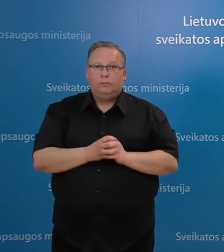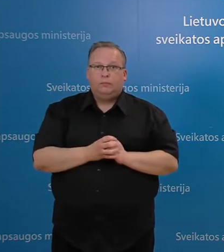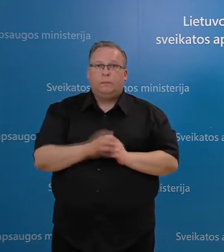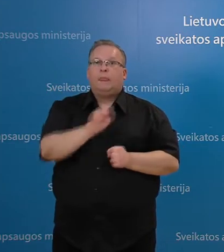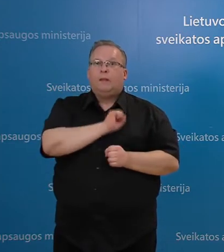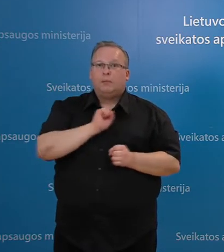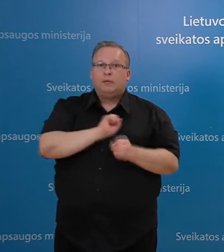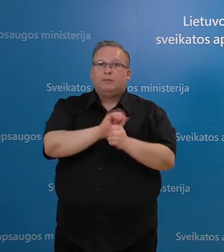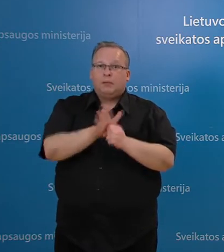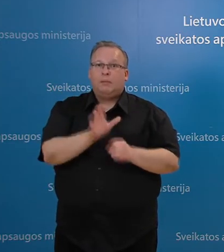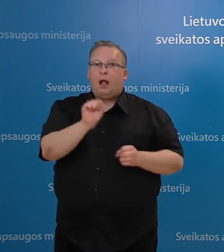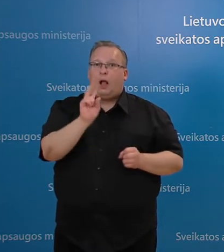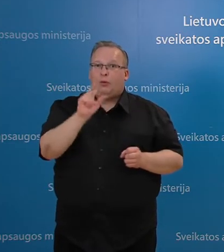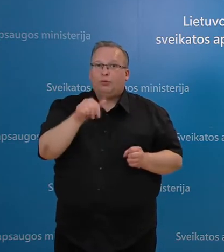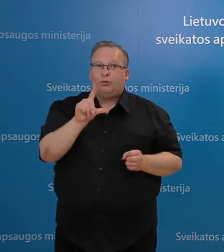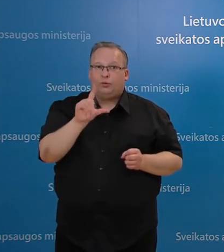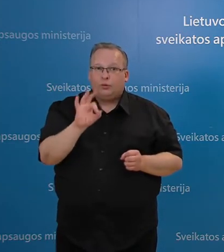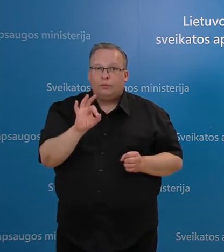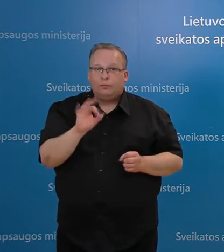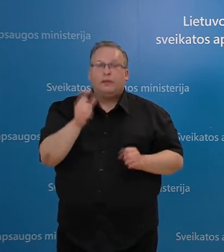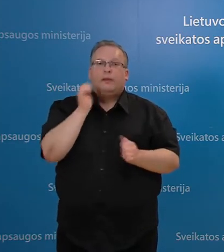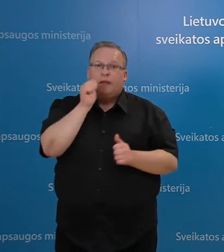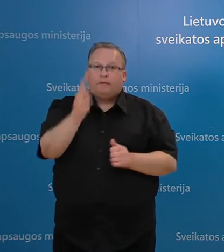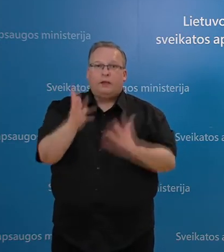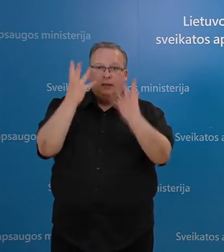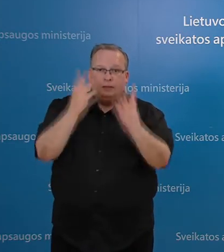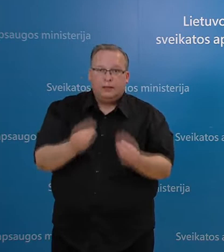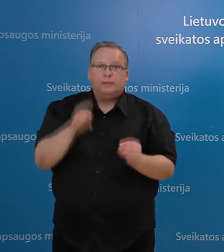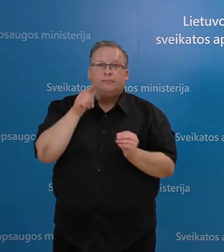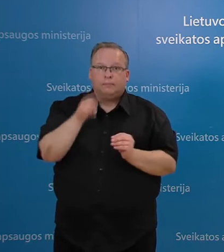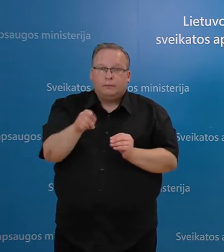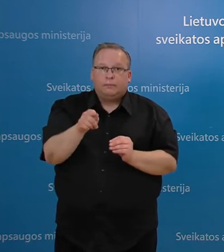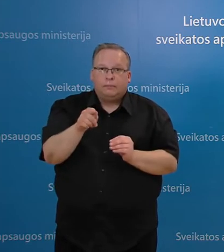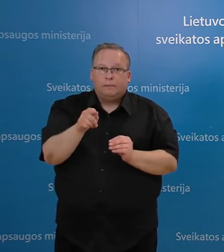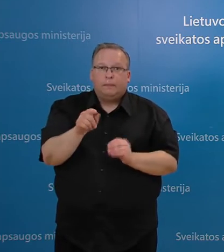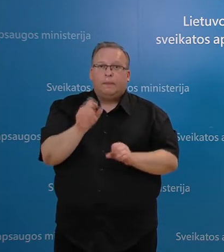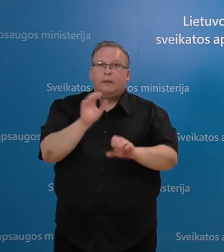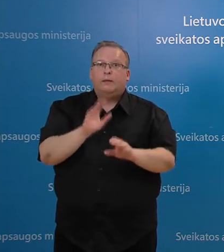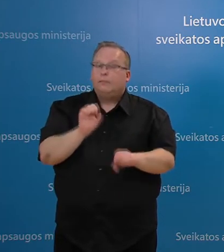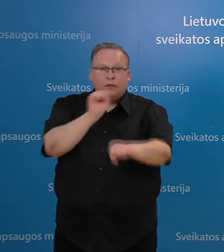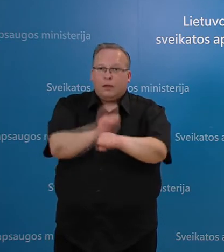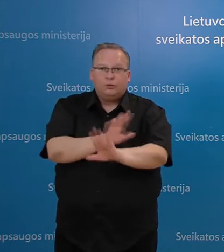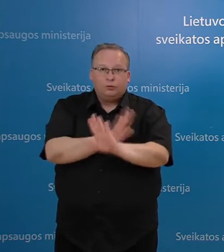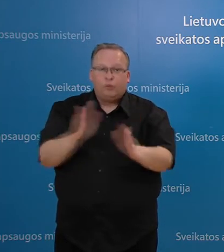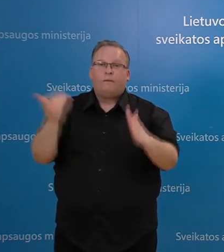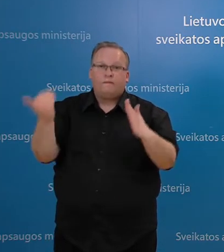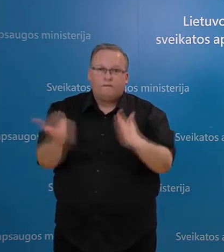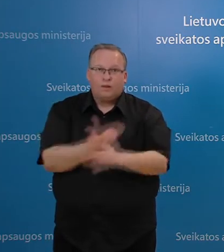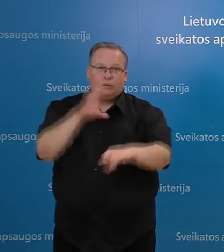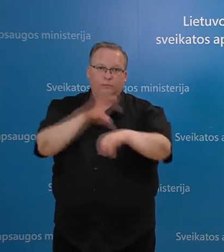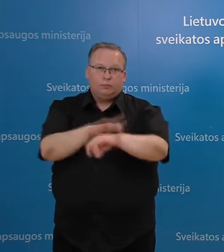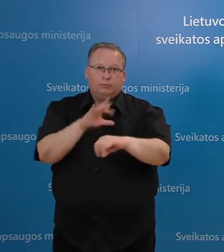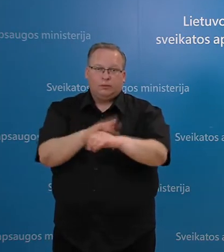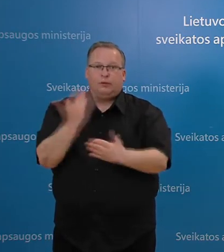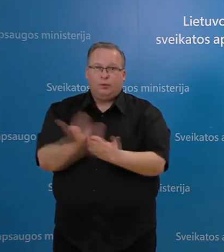epidemiologų achilo kulnas, tai kiekvieną dieną šie atvejai nestoja būti registruojami, visą laiką